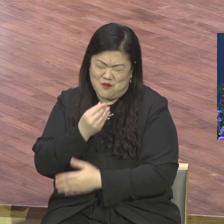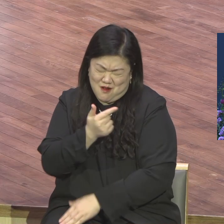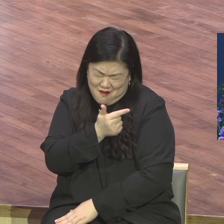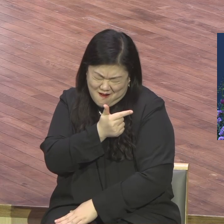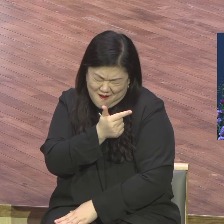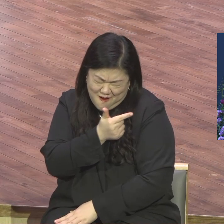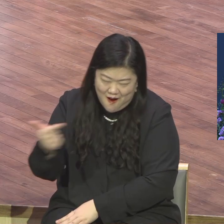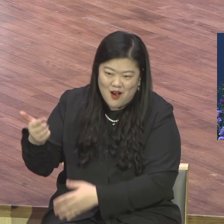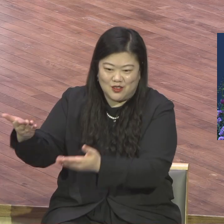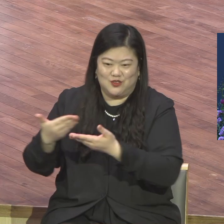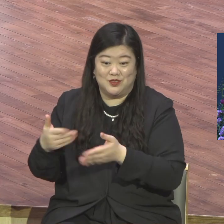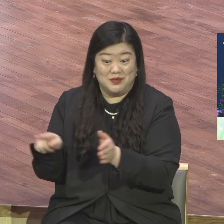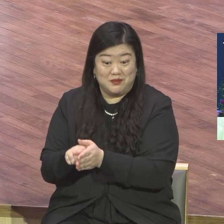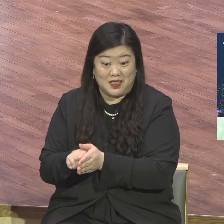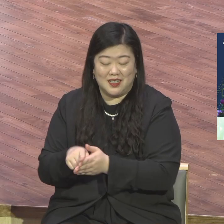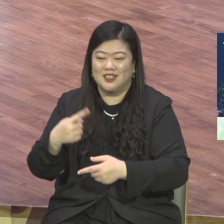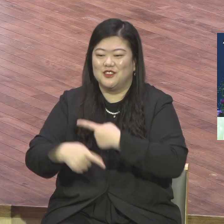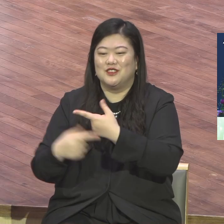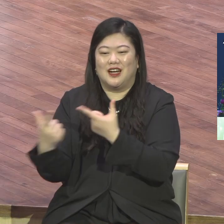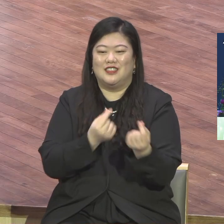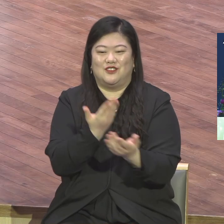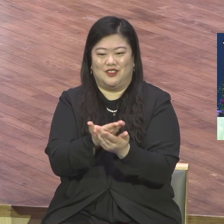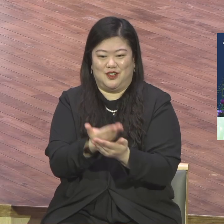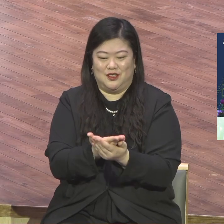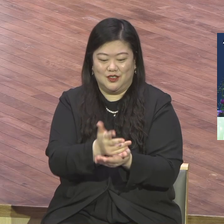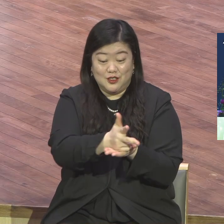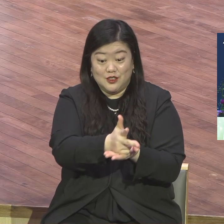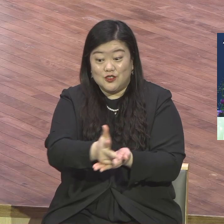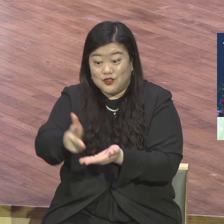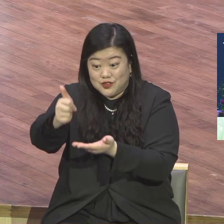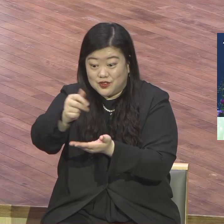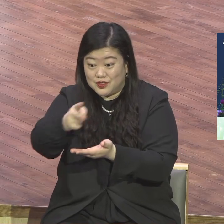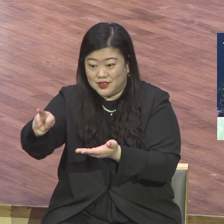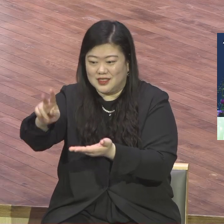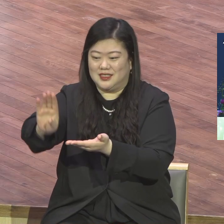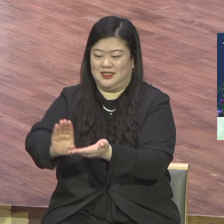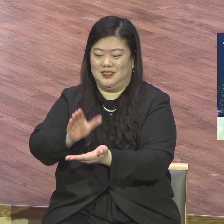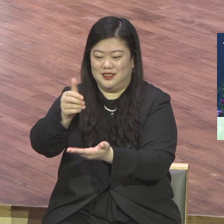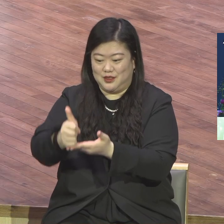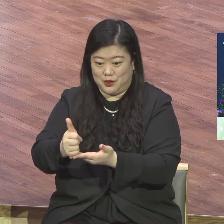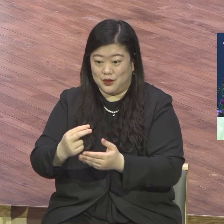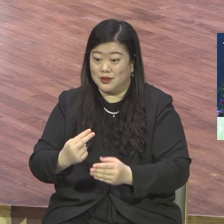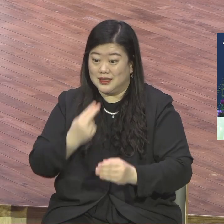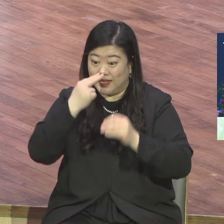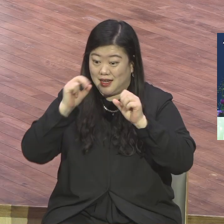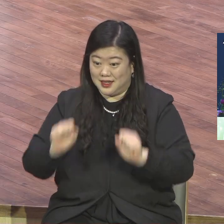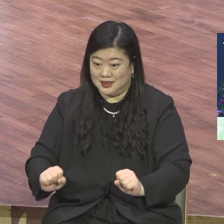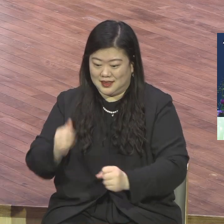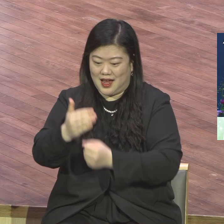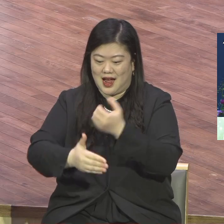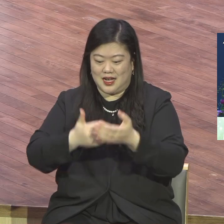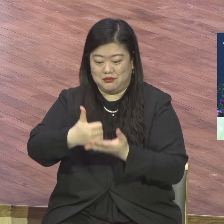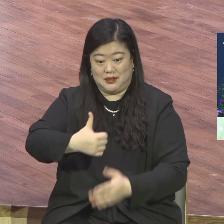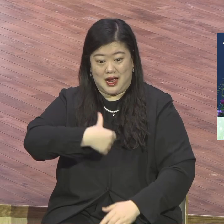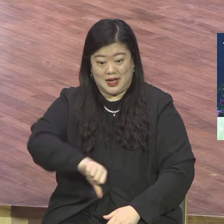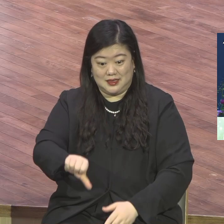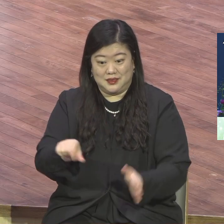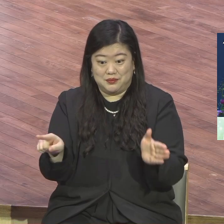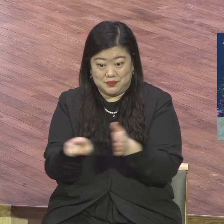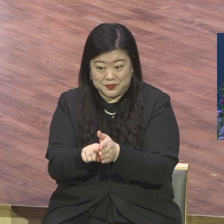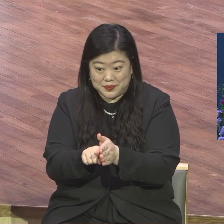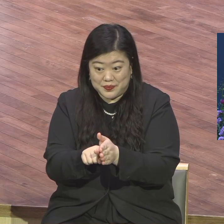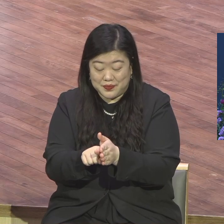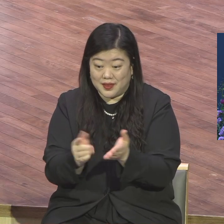믿습니다. 신앙 고백합니다. 주는 그리스도시요 살아계신 하나님의 아들이십니다.